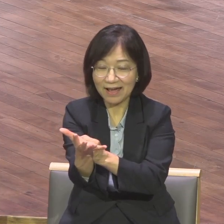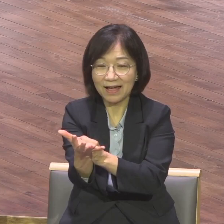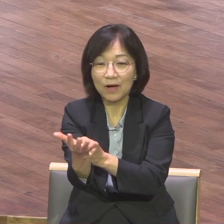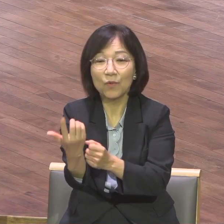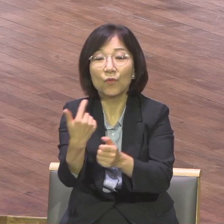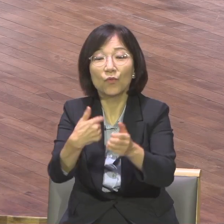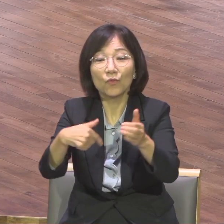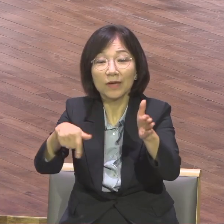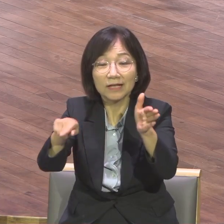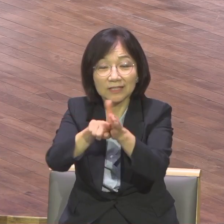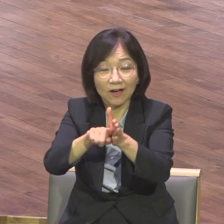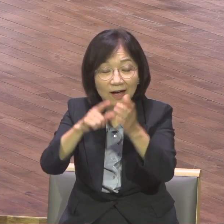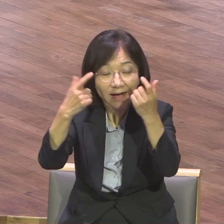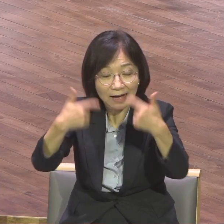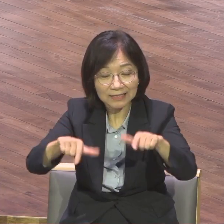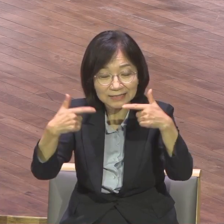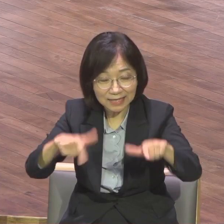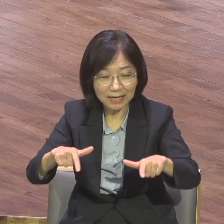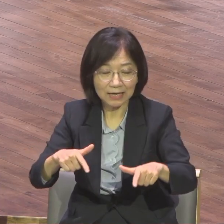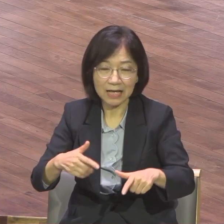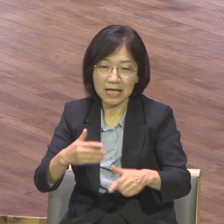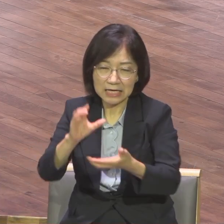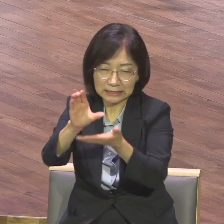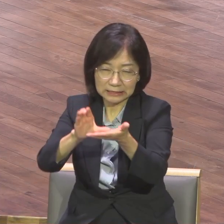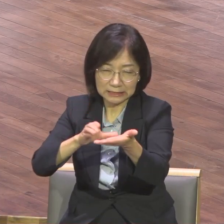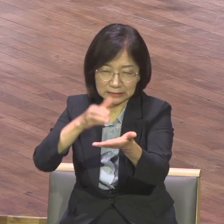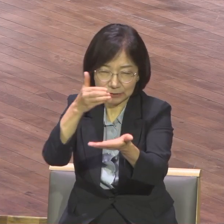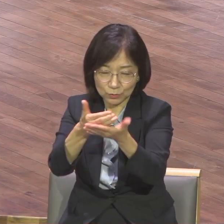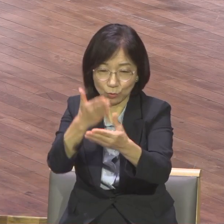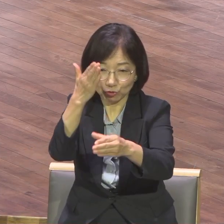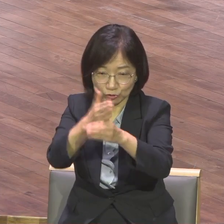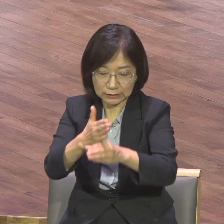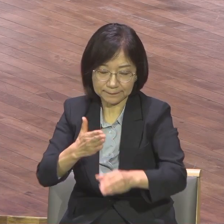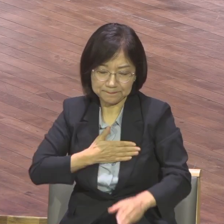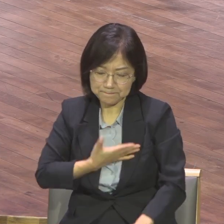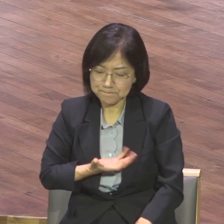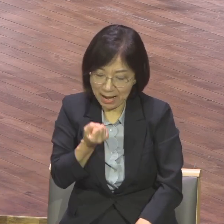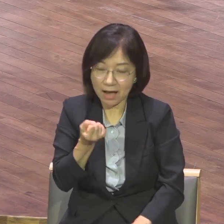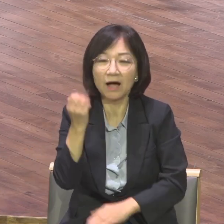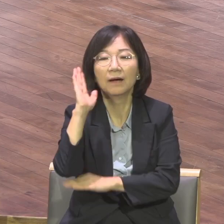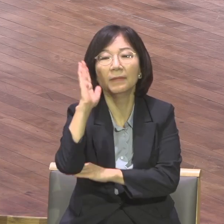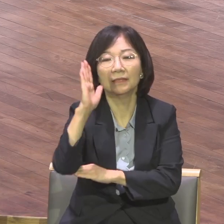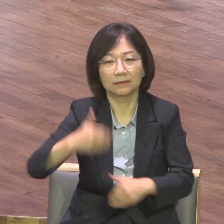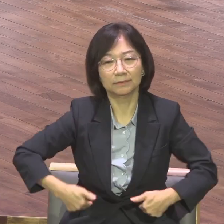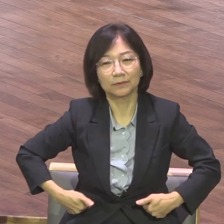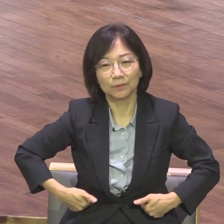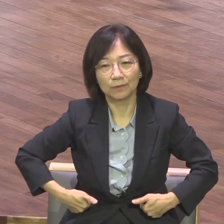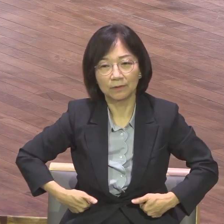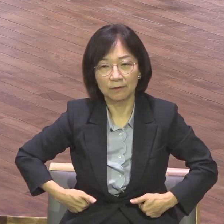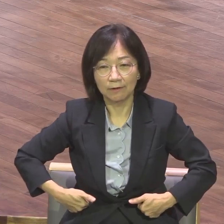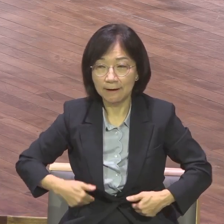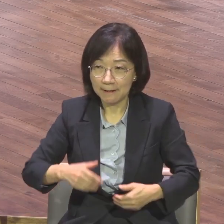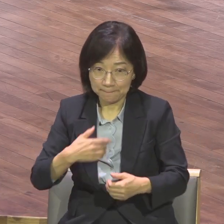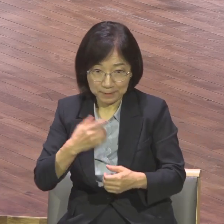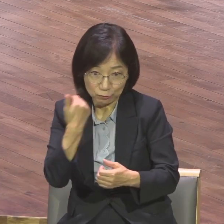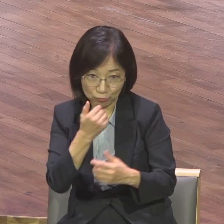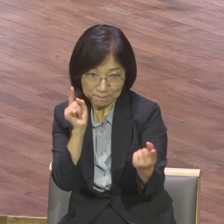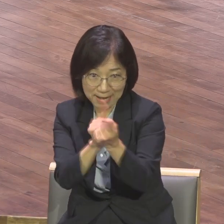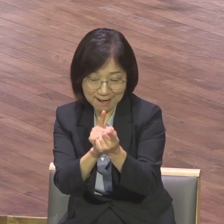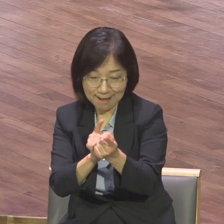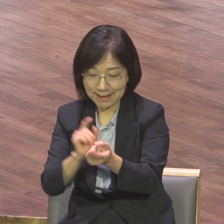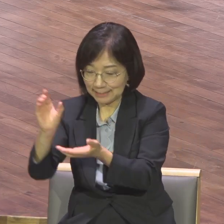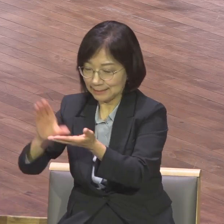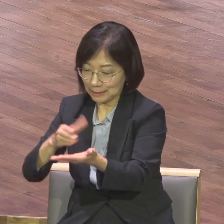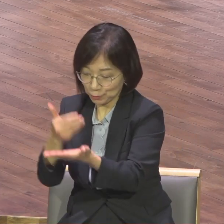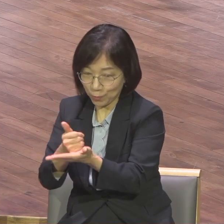그리스도 중심으로 나의 메시지가 확립되어 있어야 돼요. 그리스도에 대해서 나는 할 말이 많아.